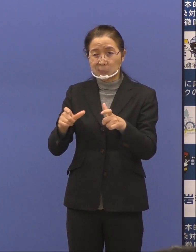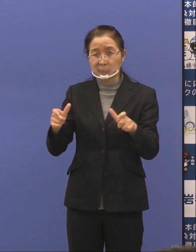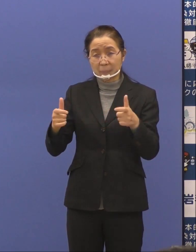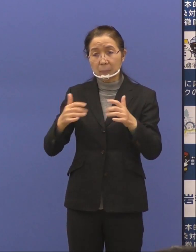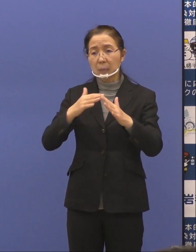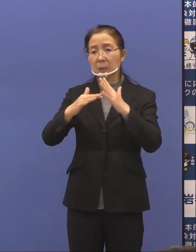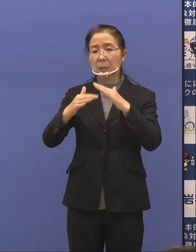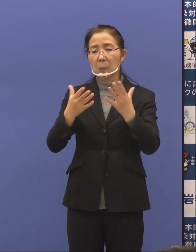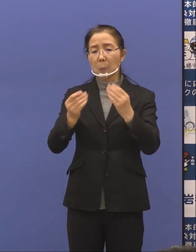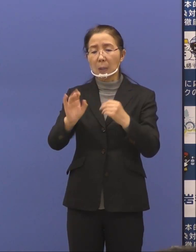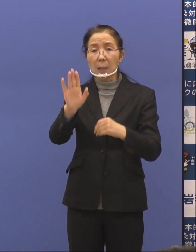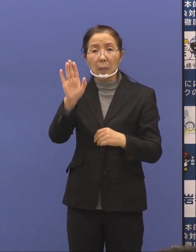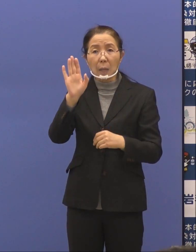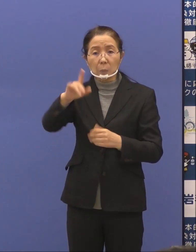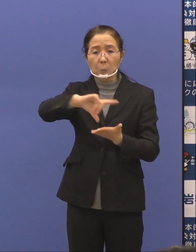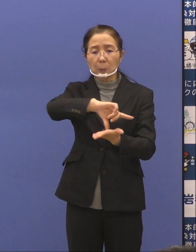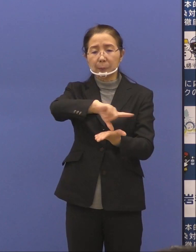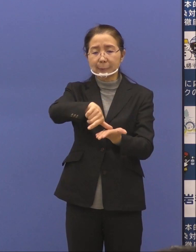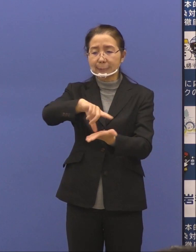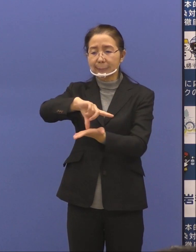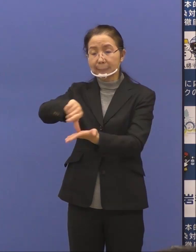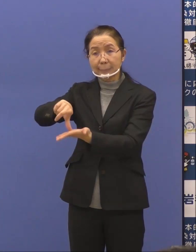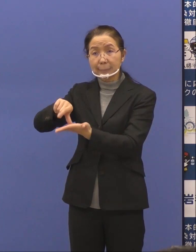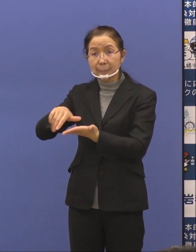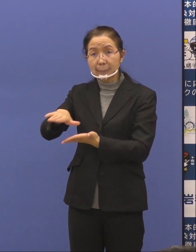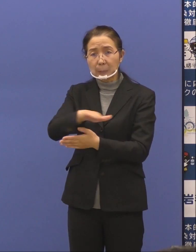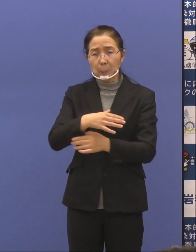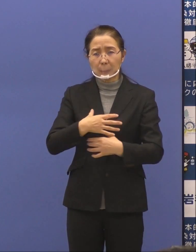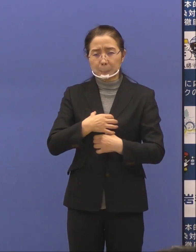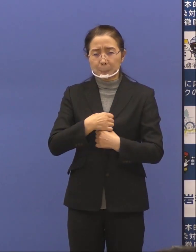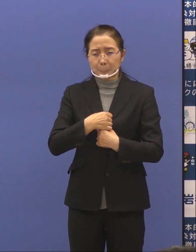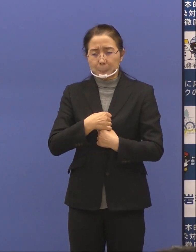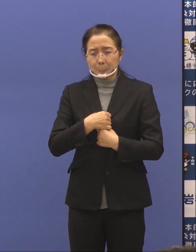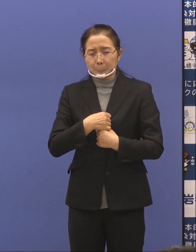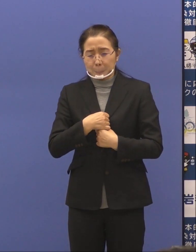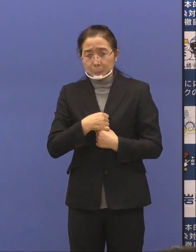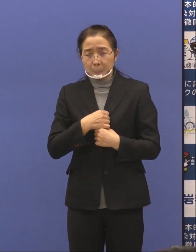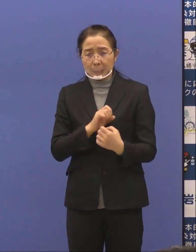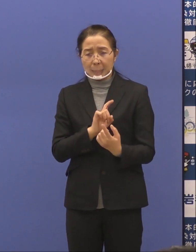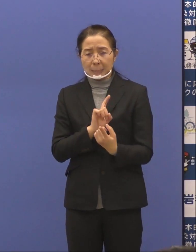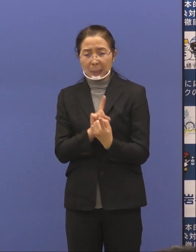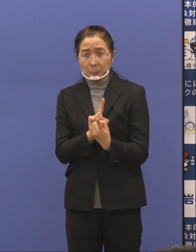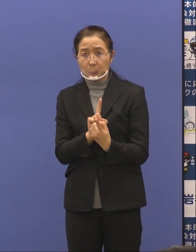が終わった後も地域的な緊張に対応するってことで、